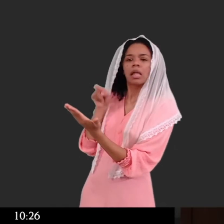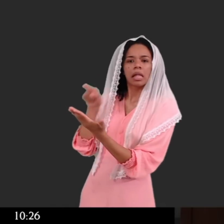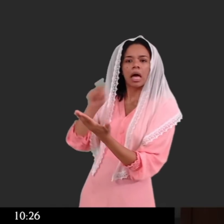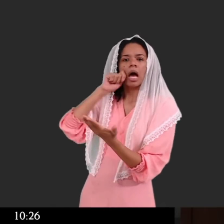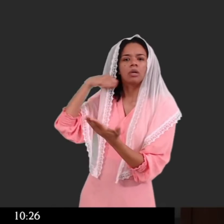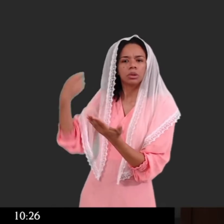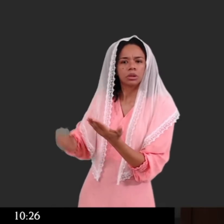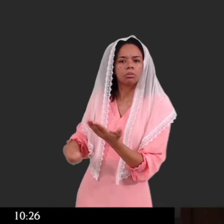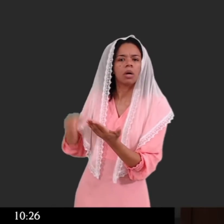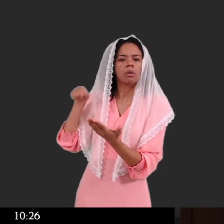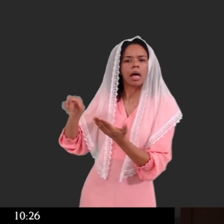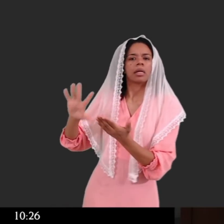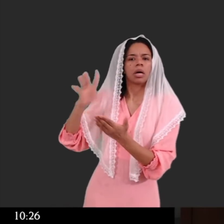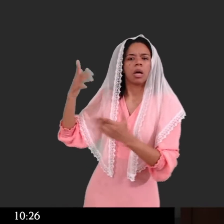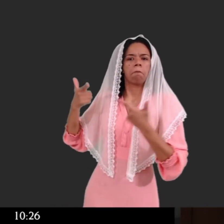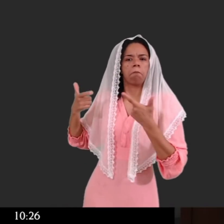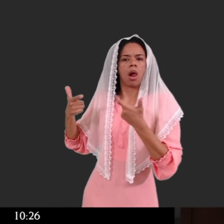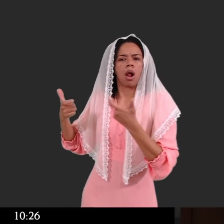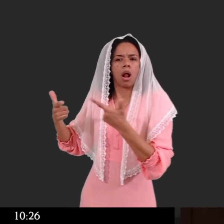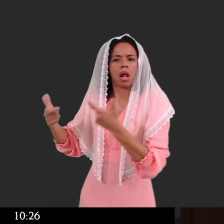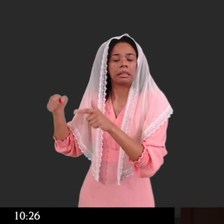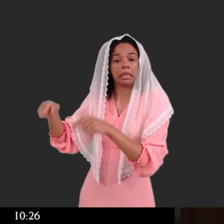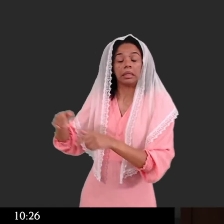estão debaixo de guerra, oremos por ele, a